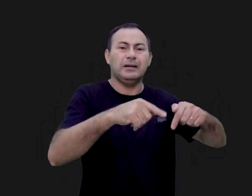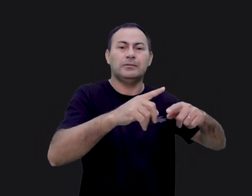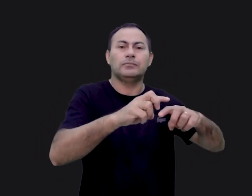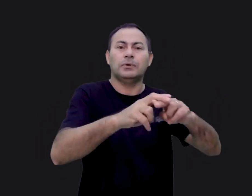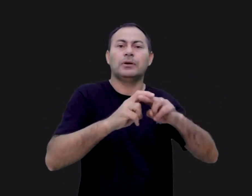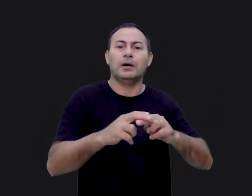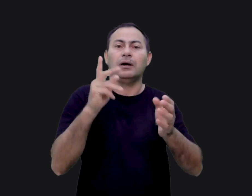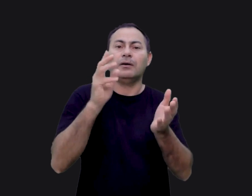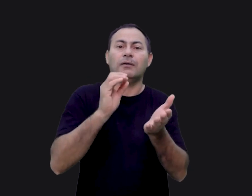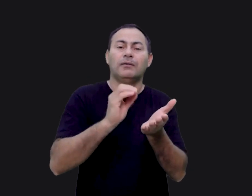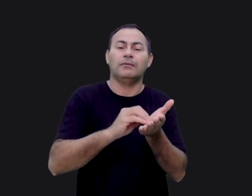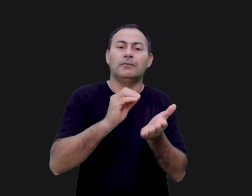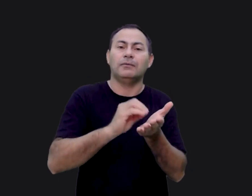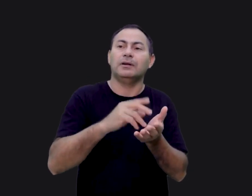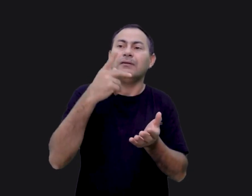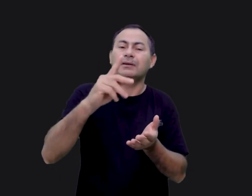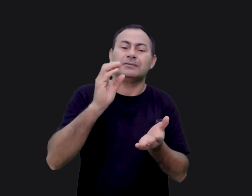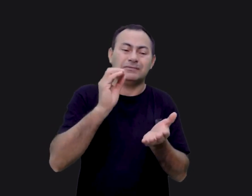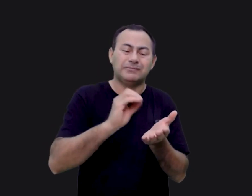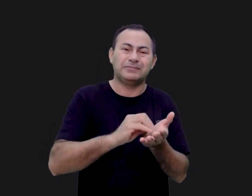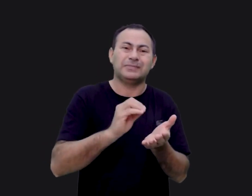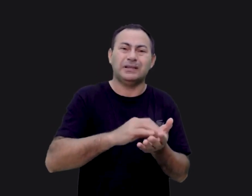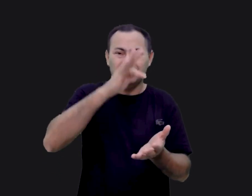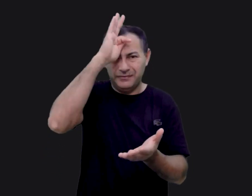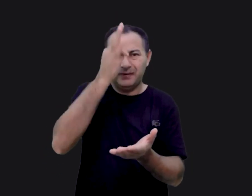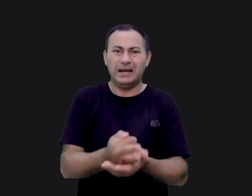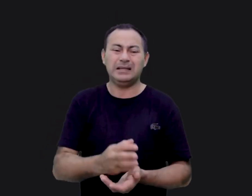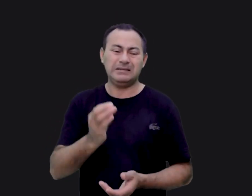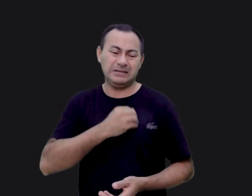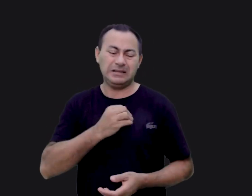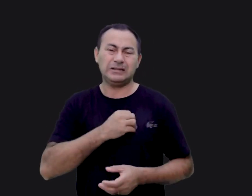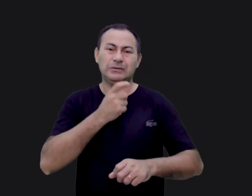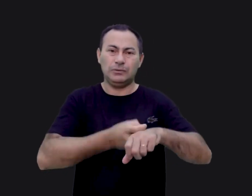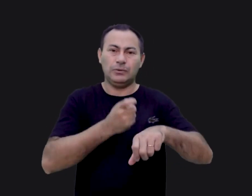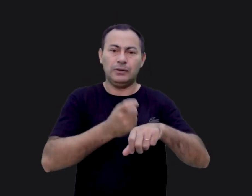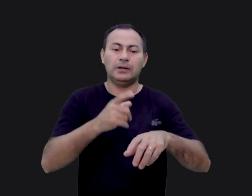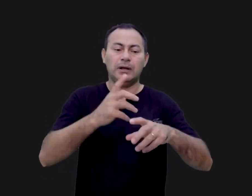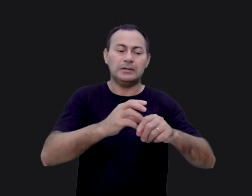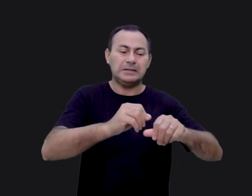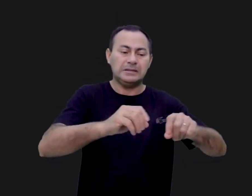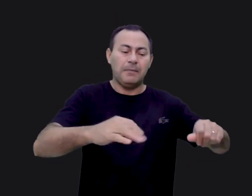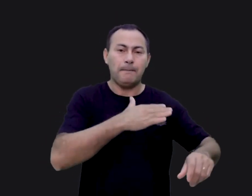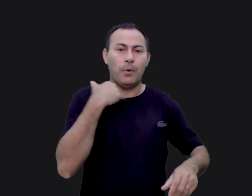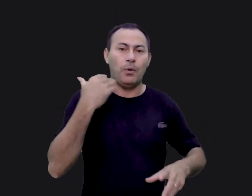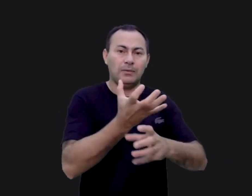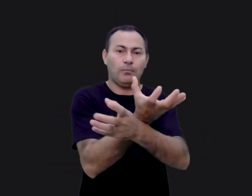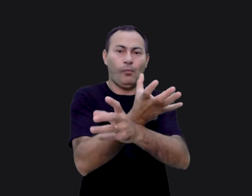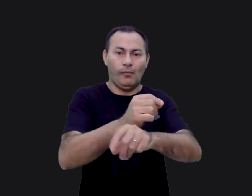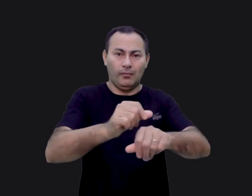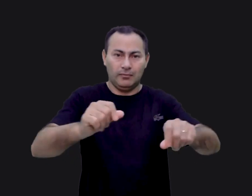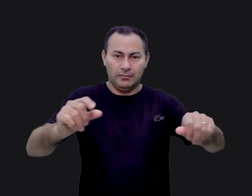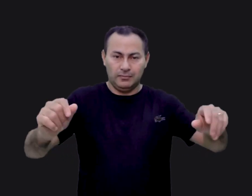deserto, por causa das vossas infidelidades, até que vossos cadáveres se consumam no